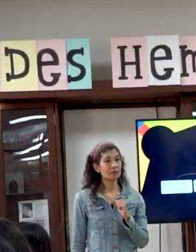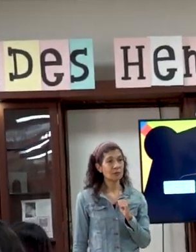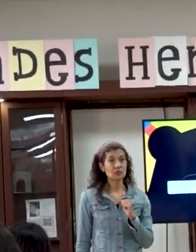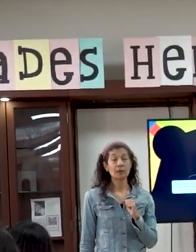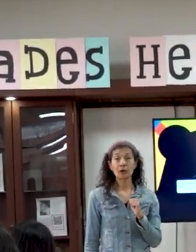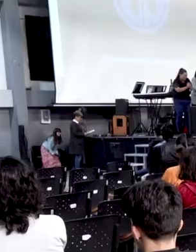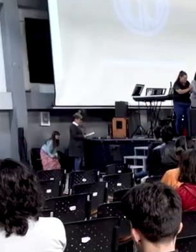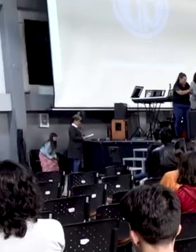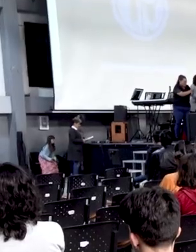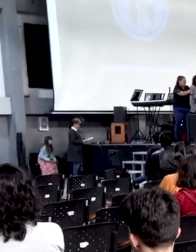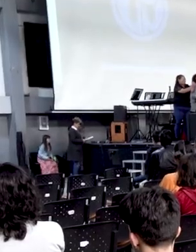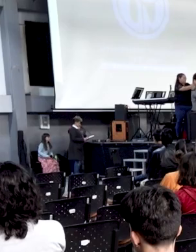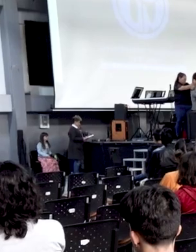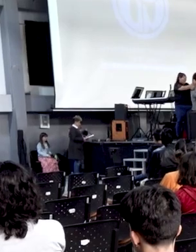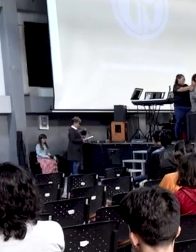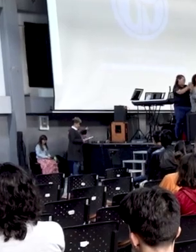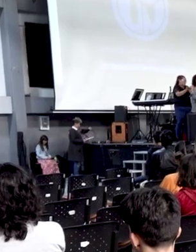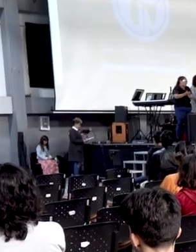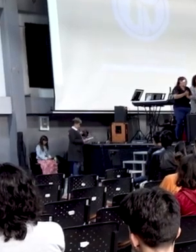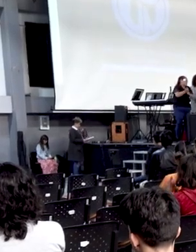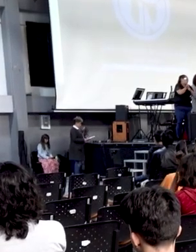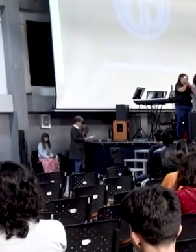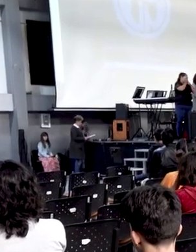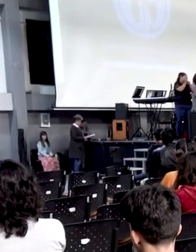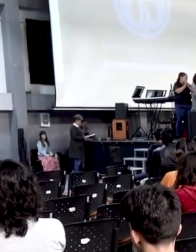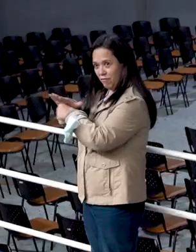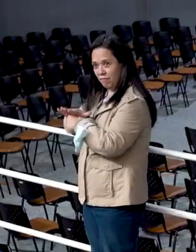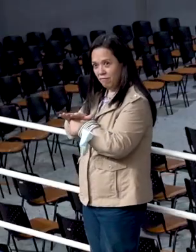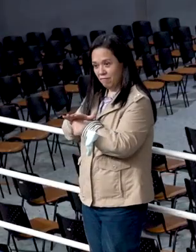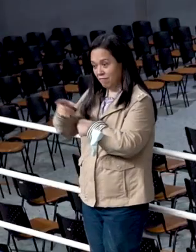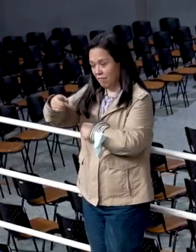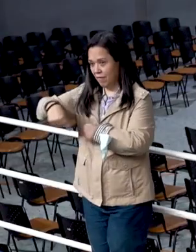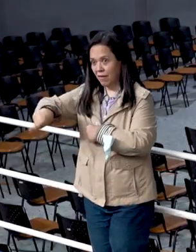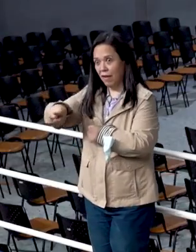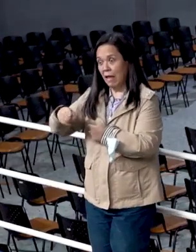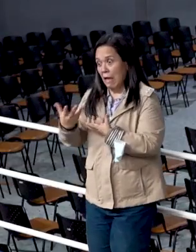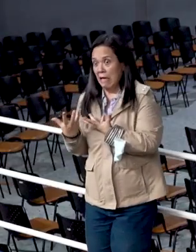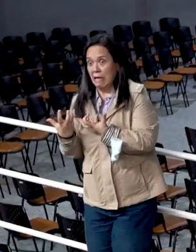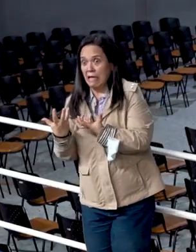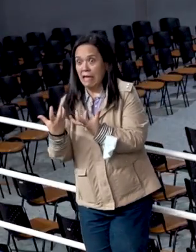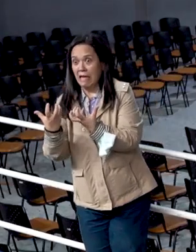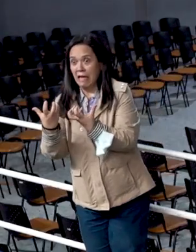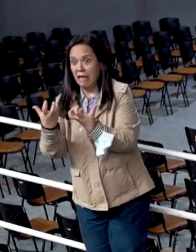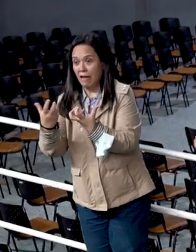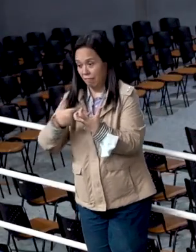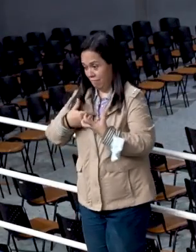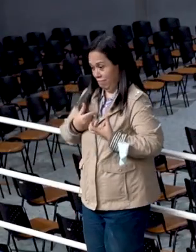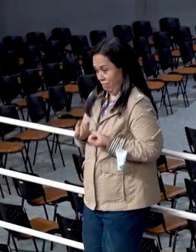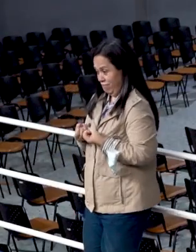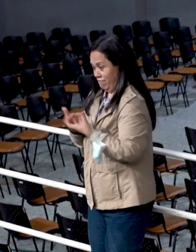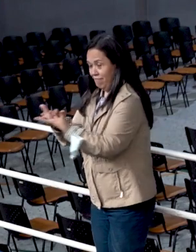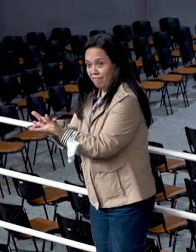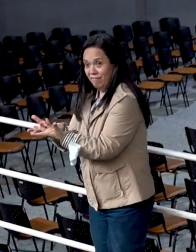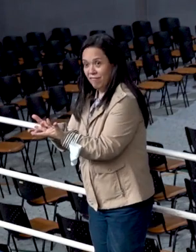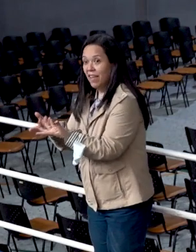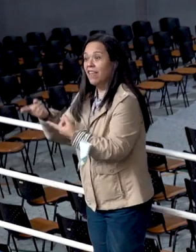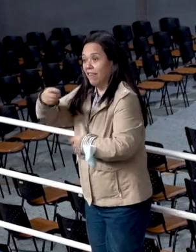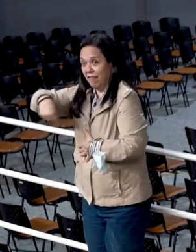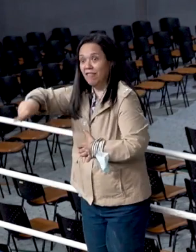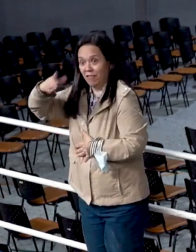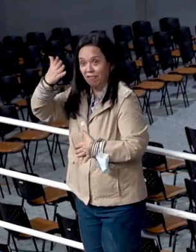todos aquellos que en diferentes condiciones están ávidos de aprender y de